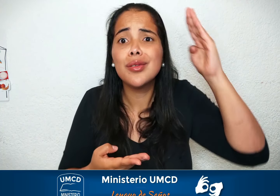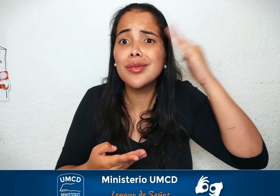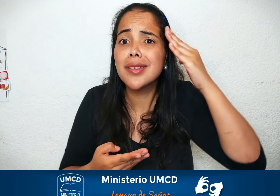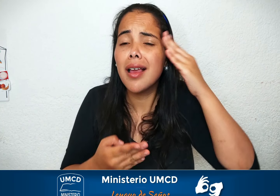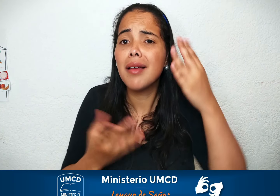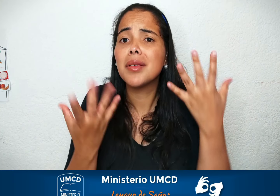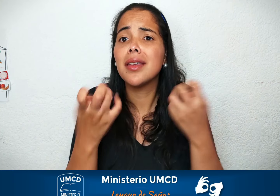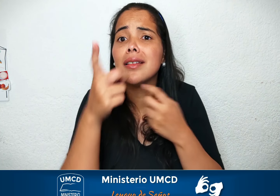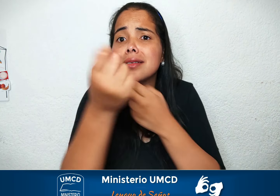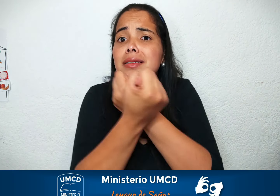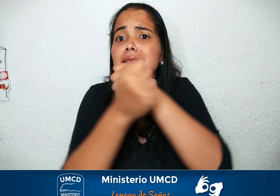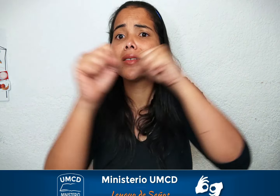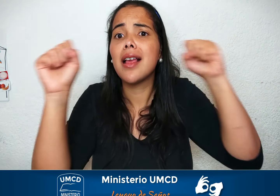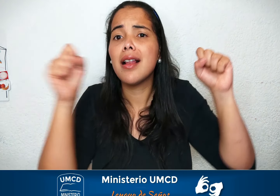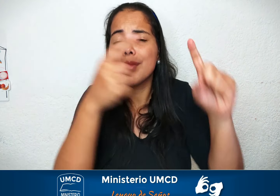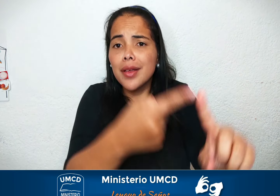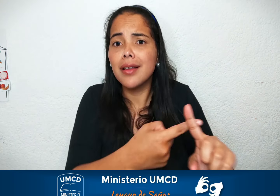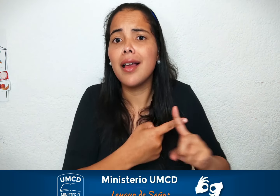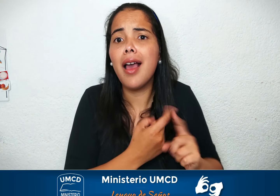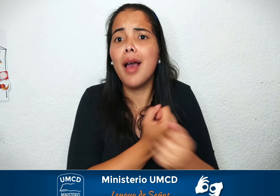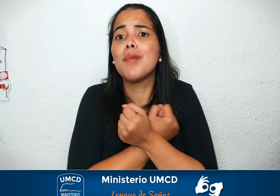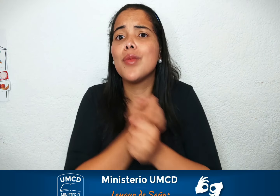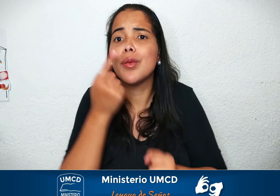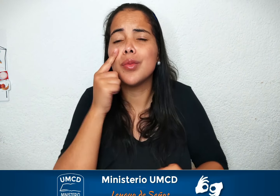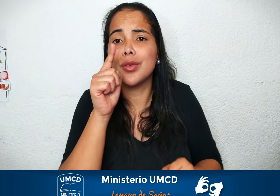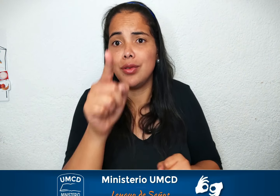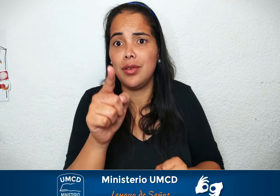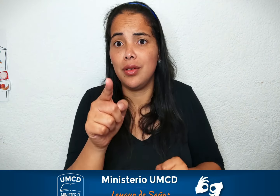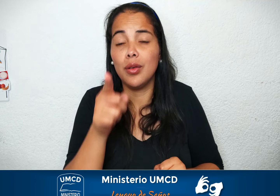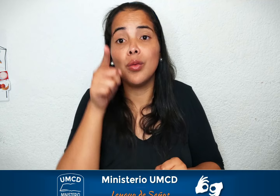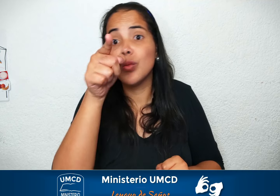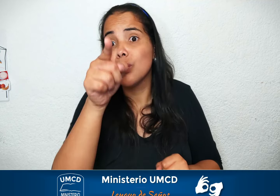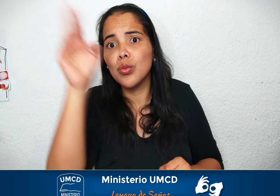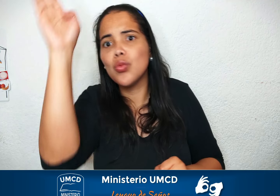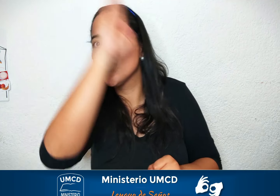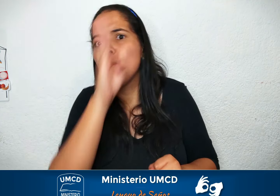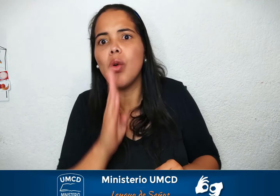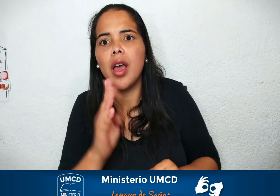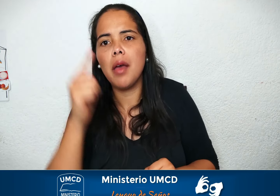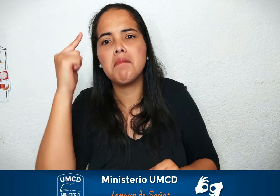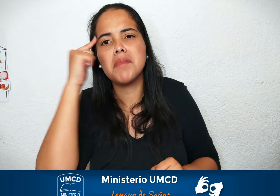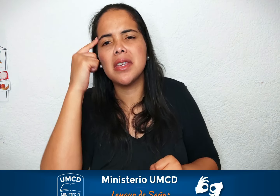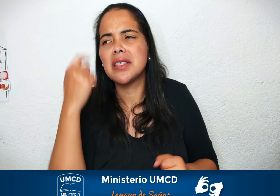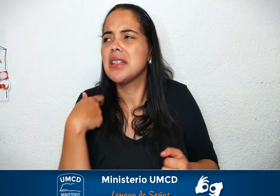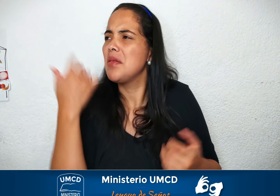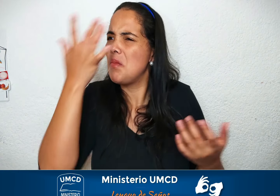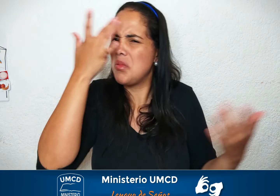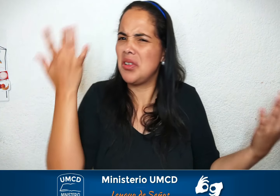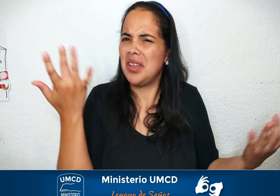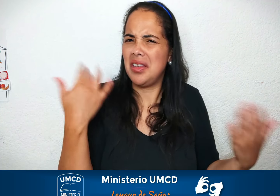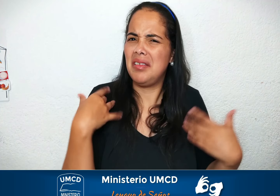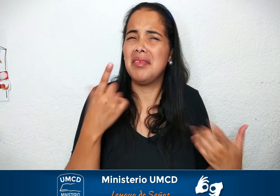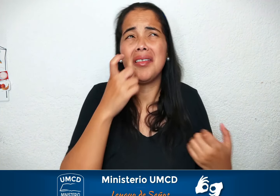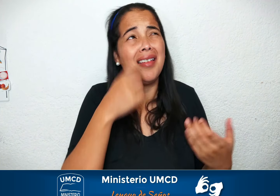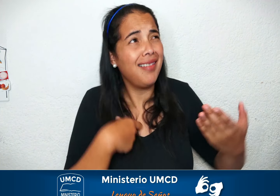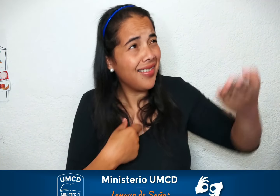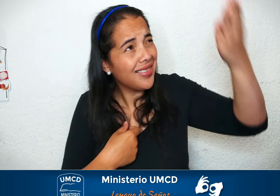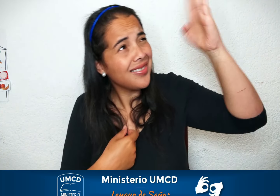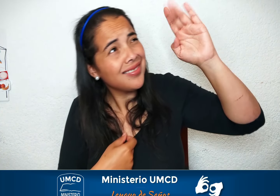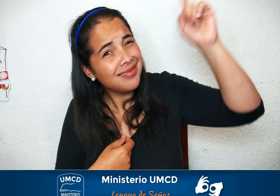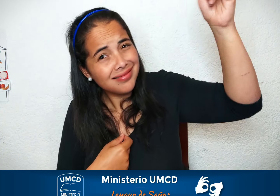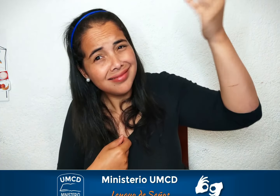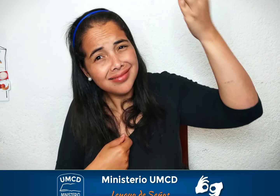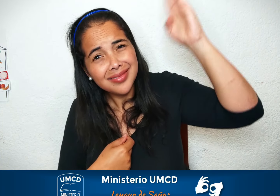del plan de salvación como Dios la estableció. El hombre nunca se hubiera imaginado que tenía que exigir a